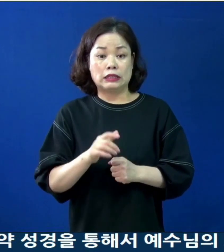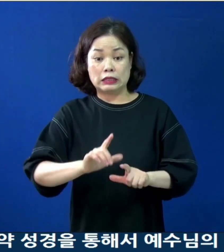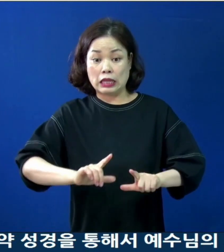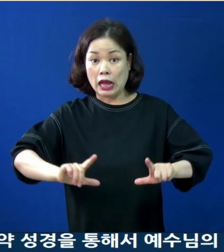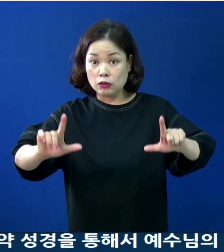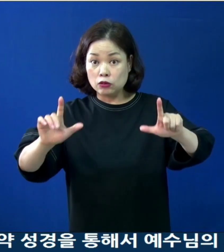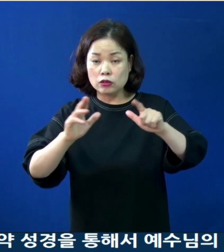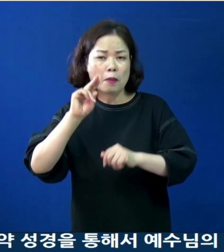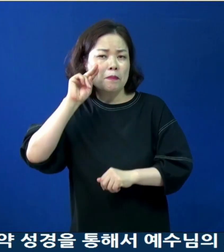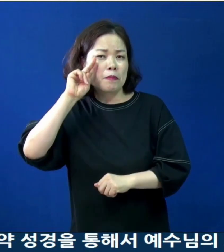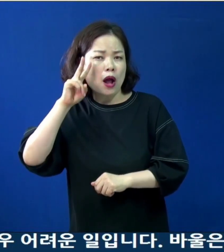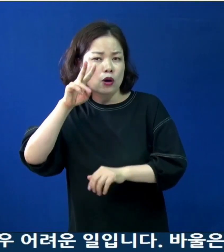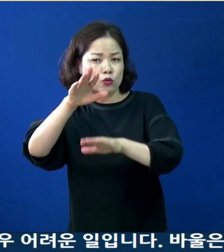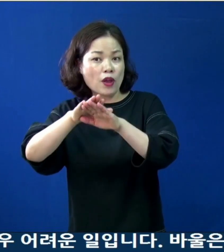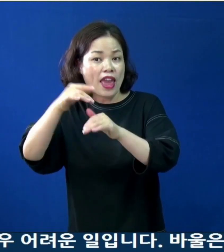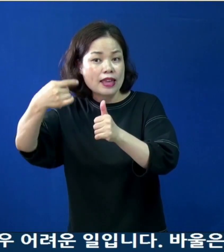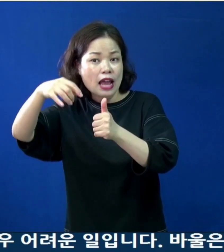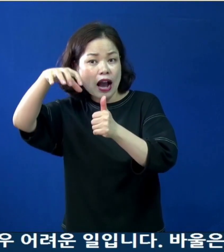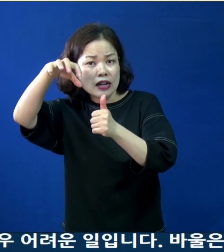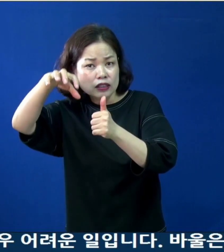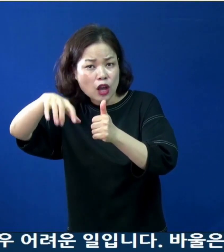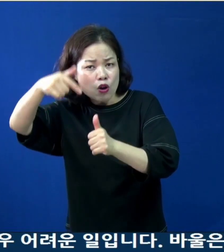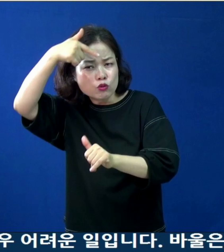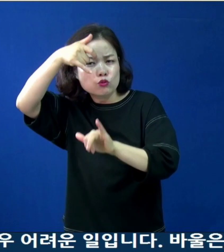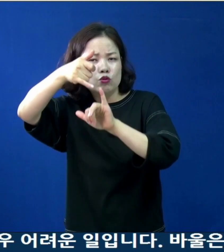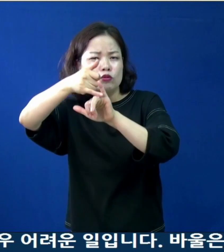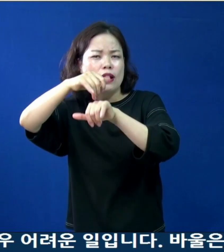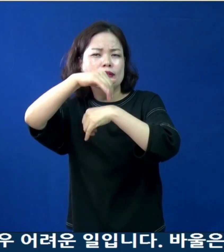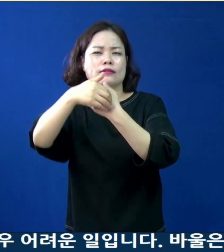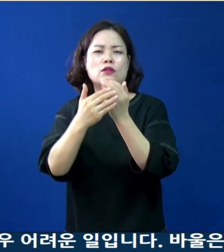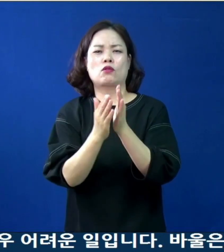이날도 바울은 회당에 가서 구약 성경을